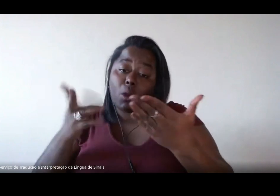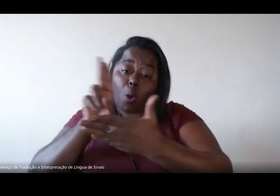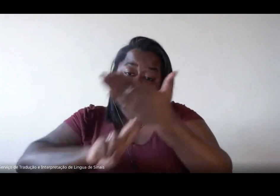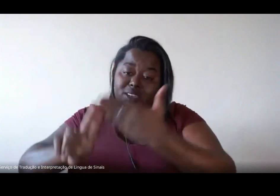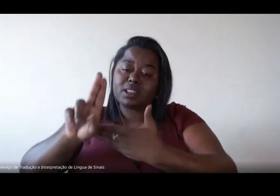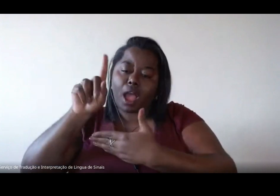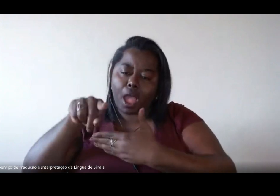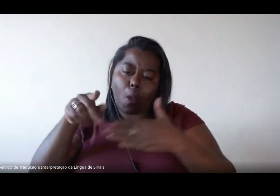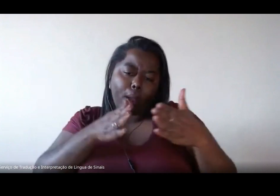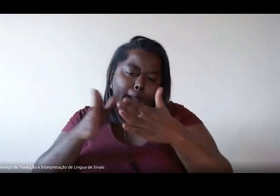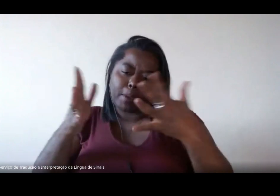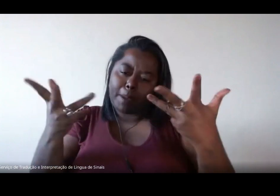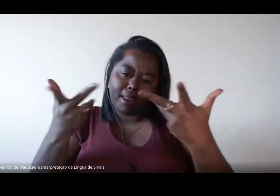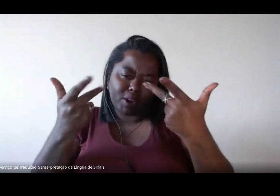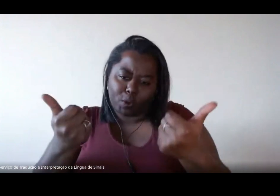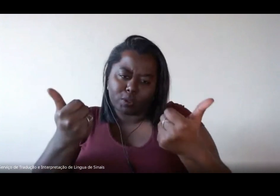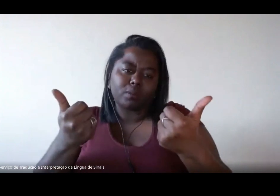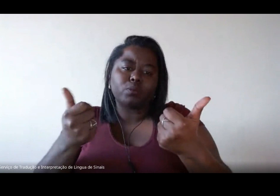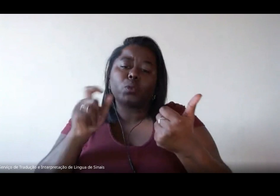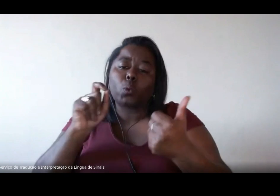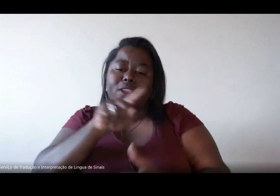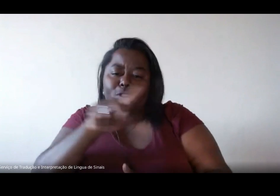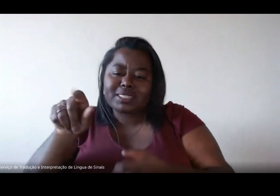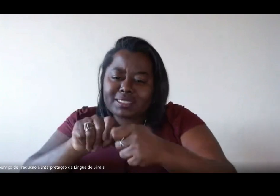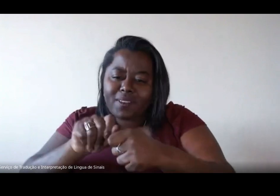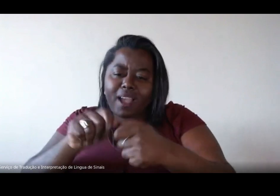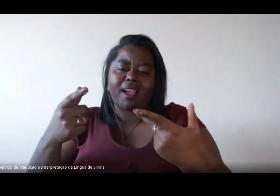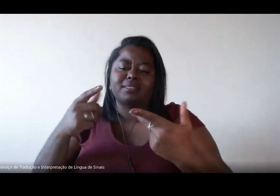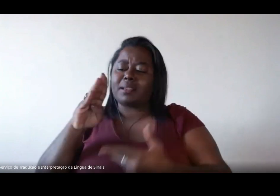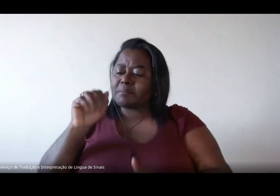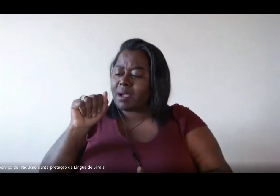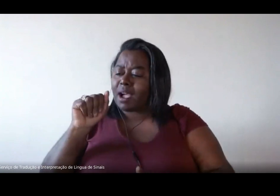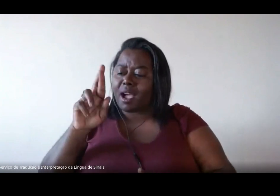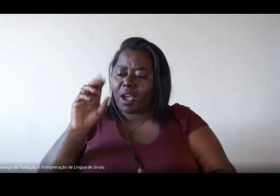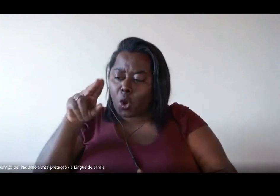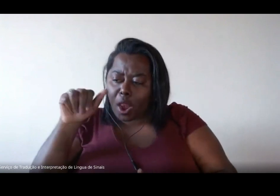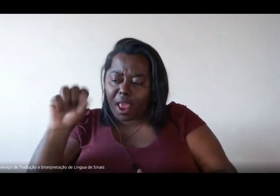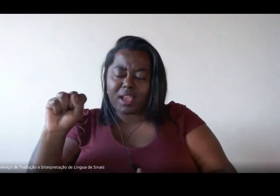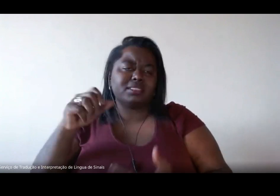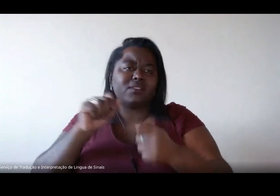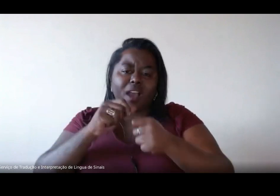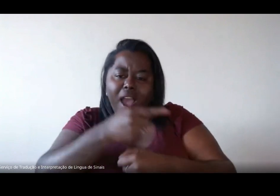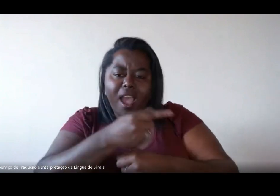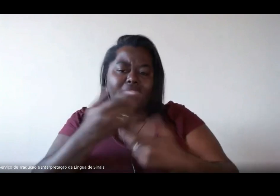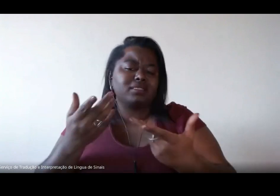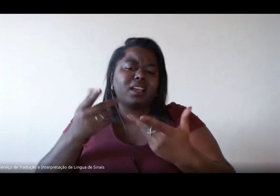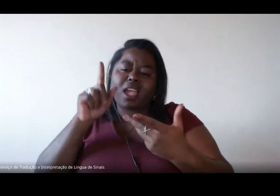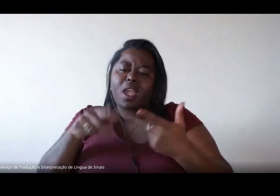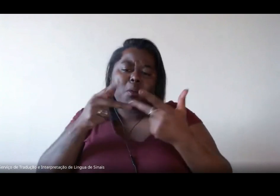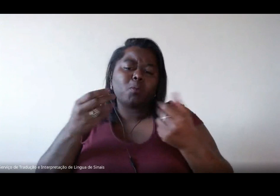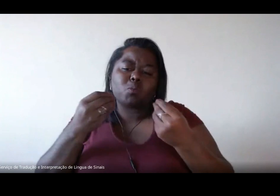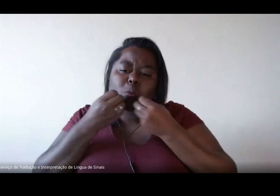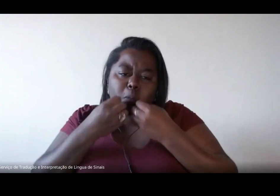a universidade é um caminho maravilhoso. E o que vocês fazem, o que o Barona faz aqui, realmente é uma